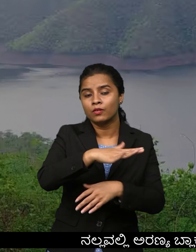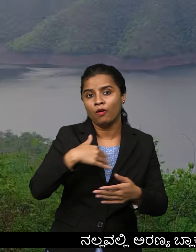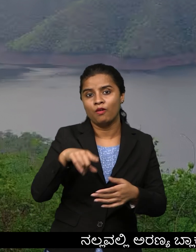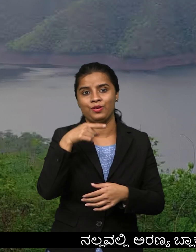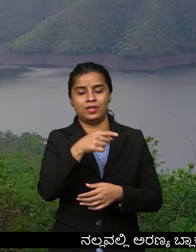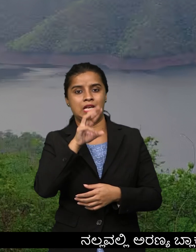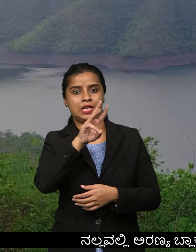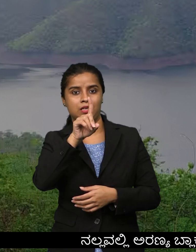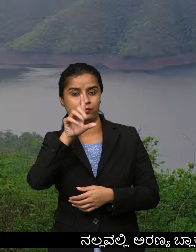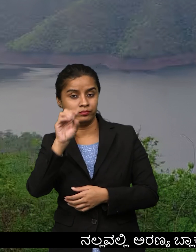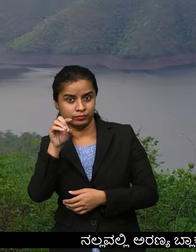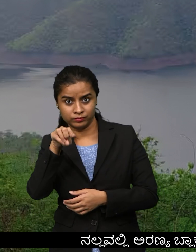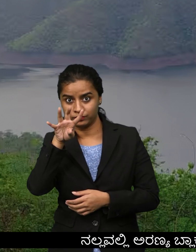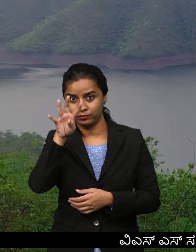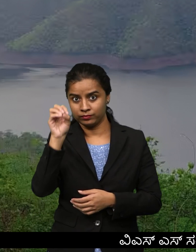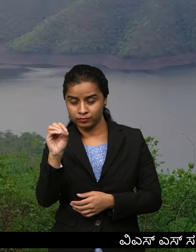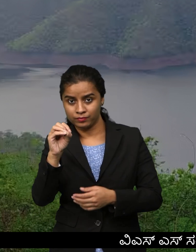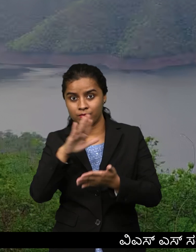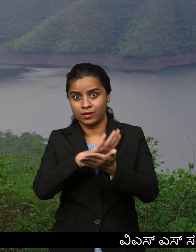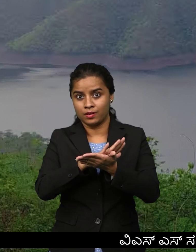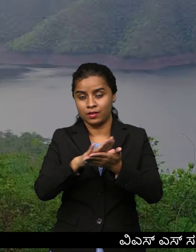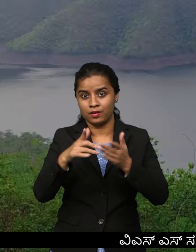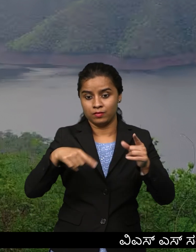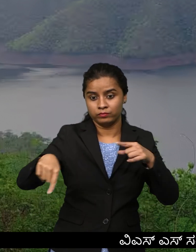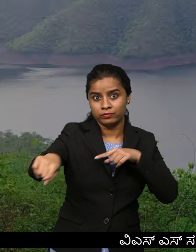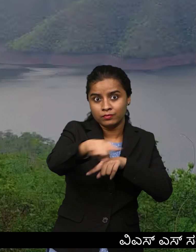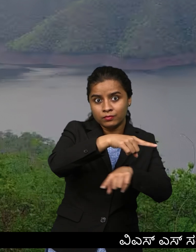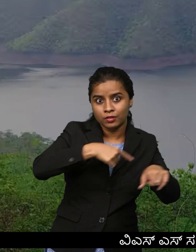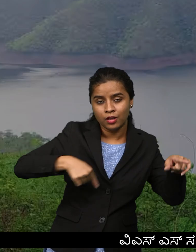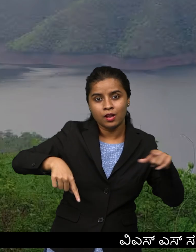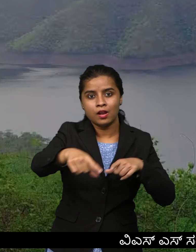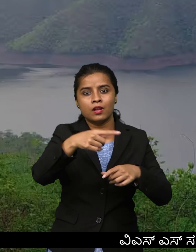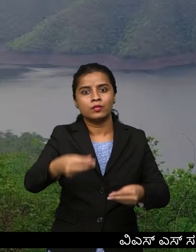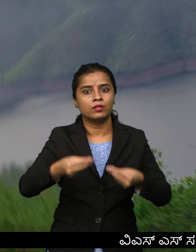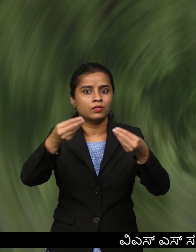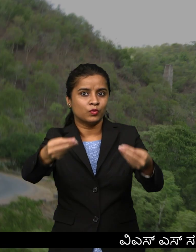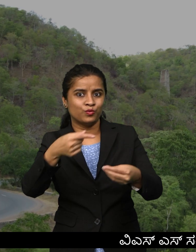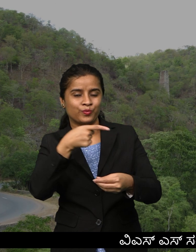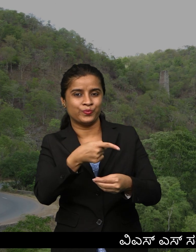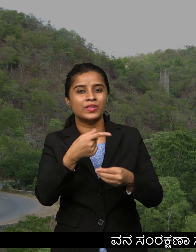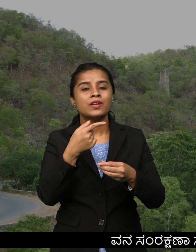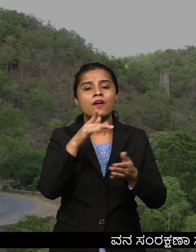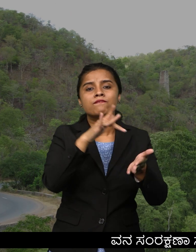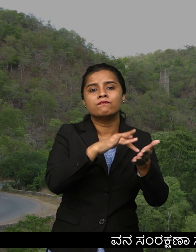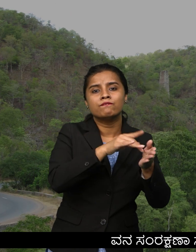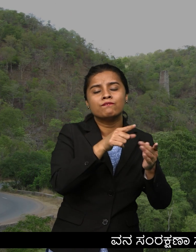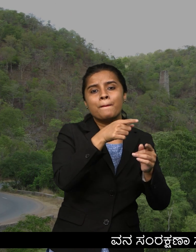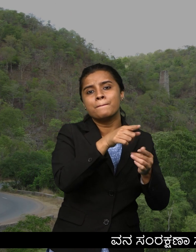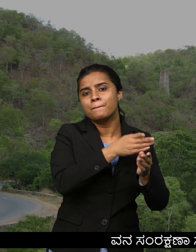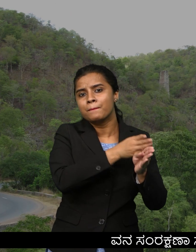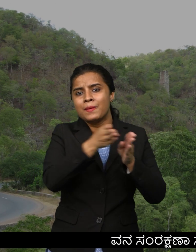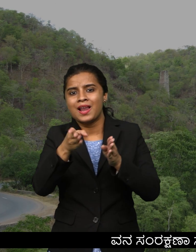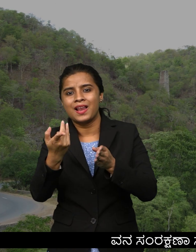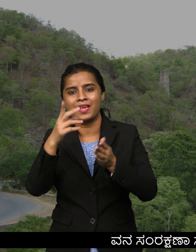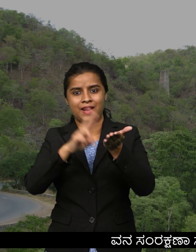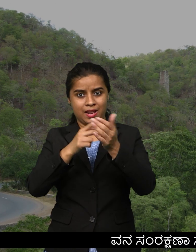310.40 ಹೆಕ್ಟೇರ್ ಪ್ರದೇಶವನ್ನು VSS ಸದಸ್ಯರಿಗೆ ಹಂಚಿಕೆ ಮಾಡಲಾಗಿದೆ. ವನ ಸಂರಕ್ಷಣಾ